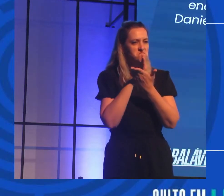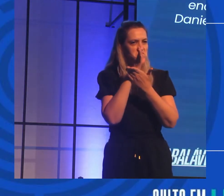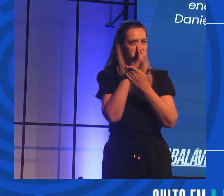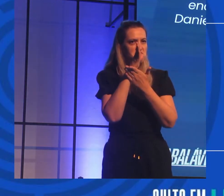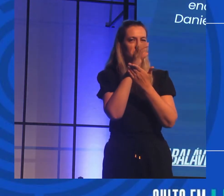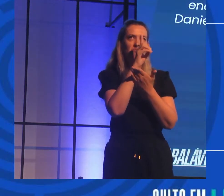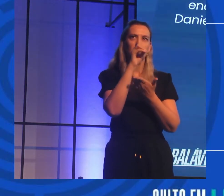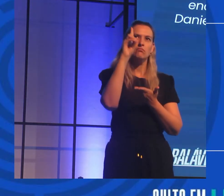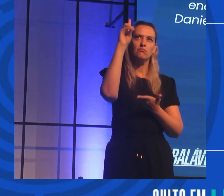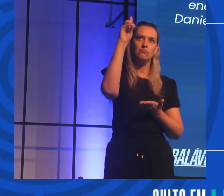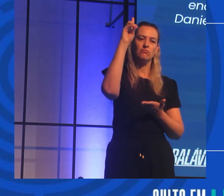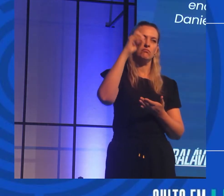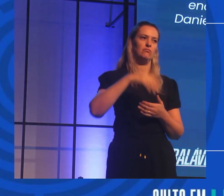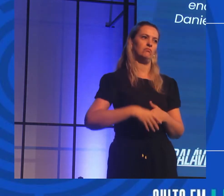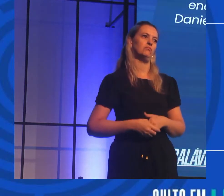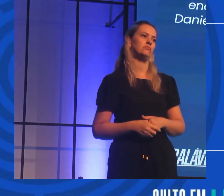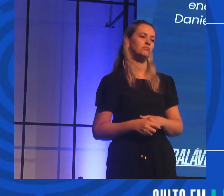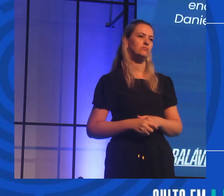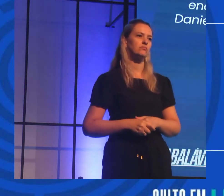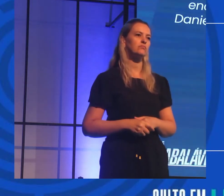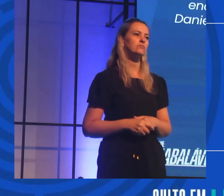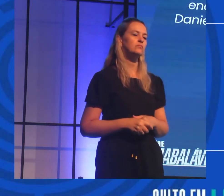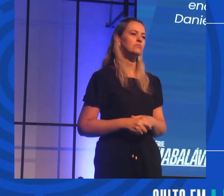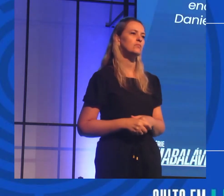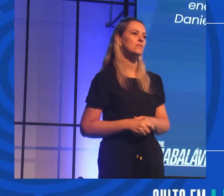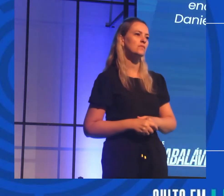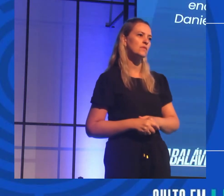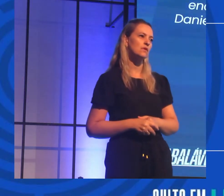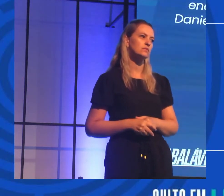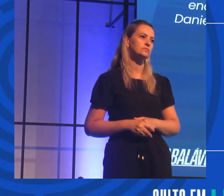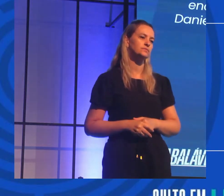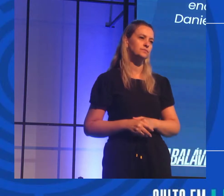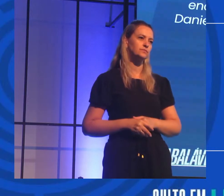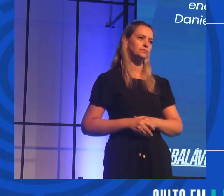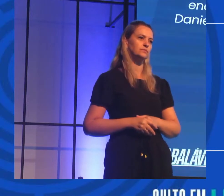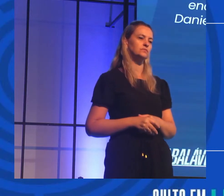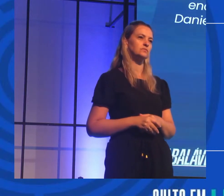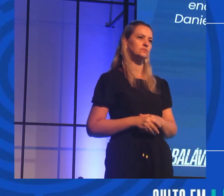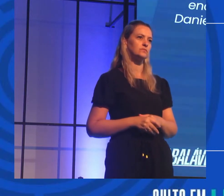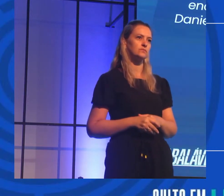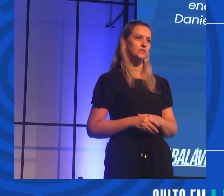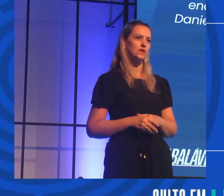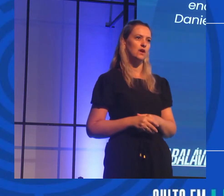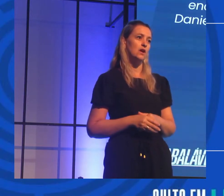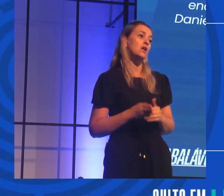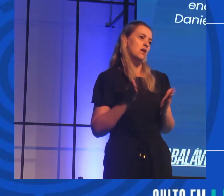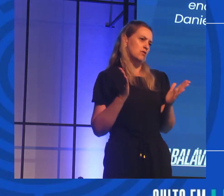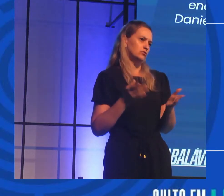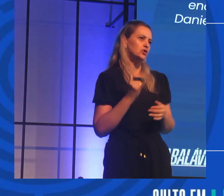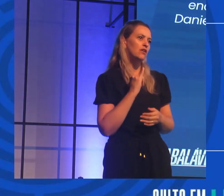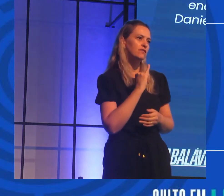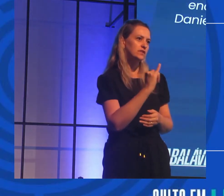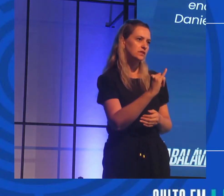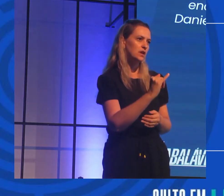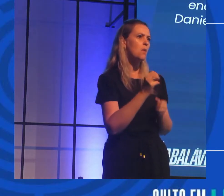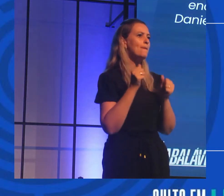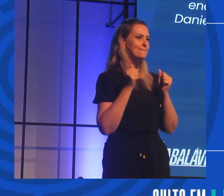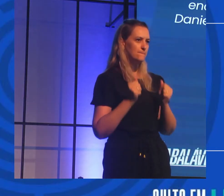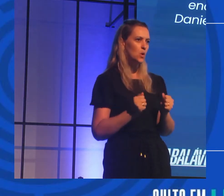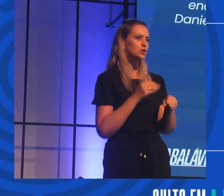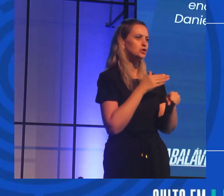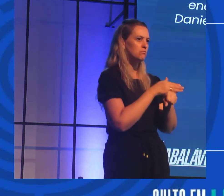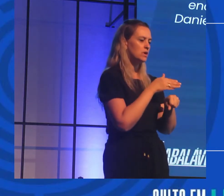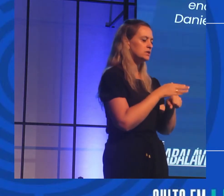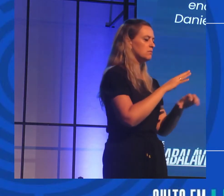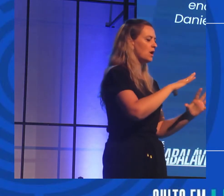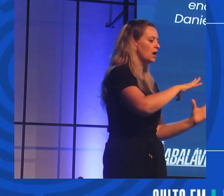desses aqui nessa série, e é a verdade que nós vemos aqui: você pode viver na Babilônia, mas não deixar a Babilônia entrar em